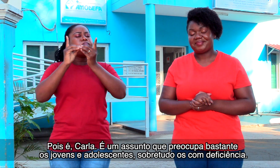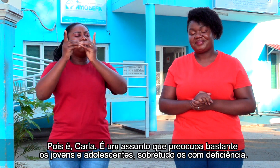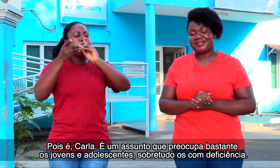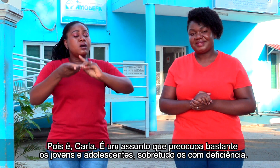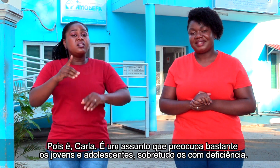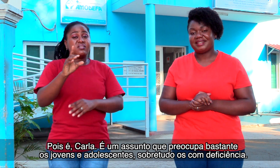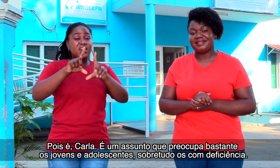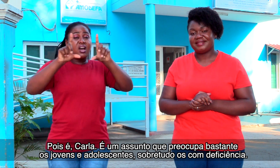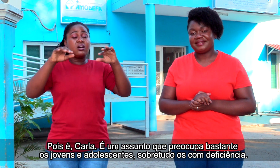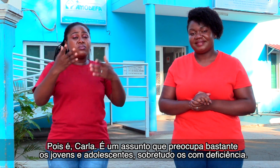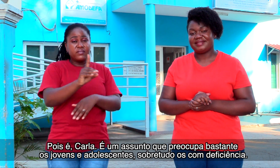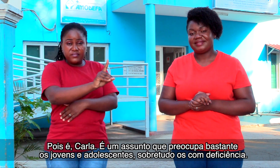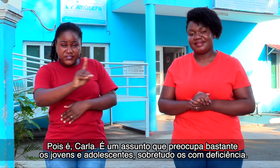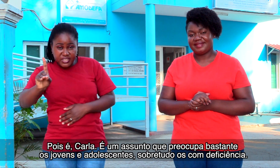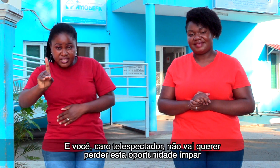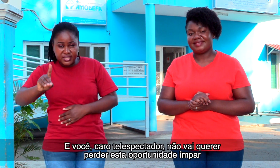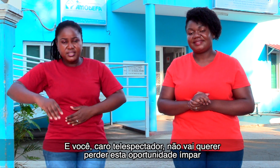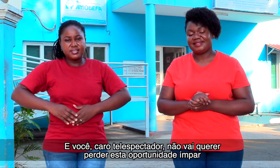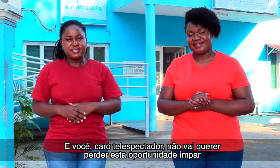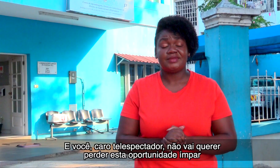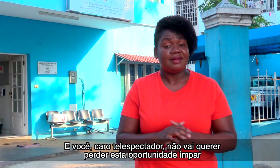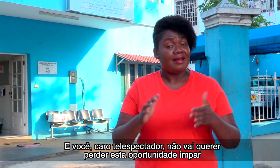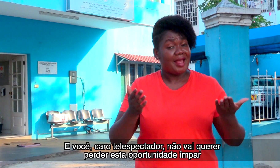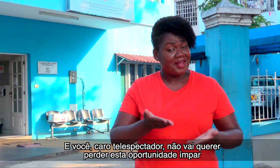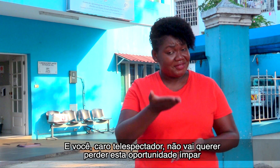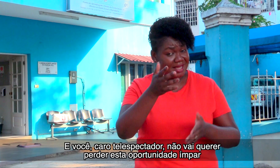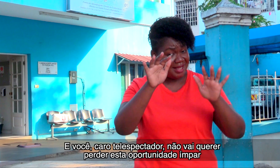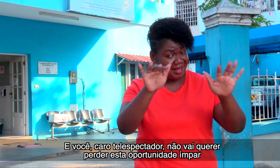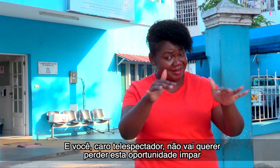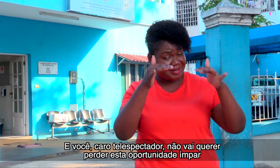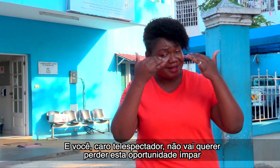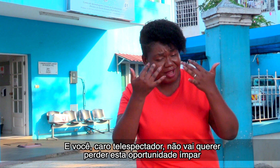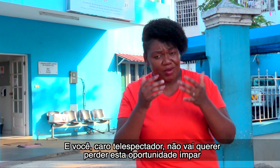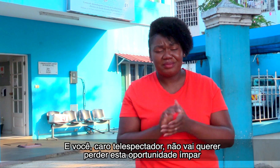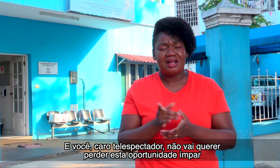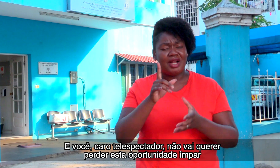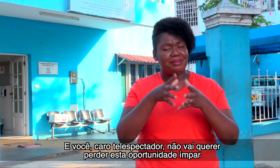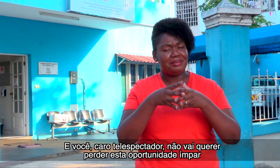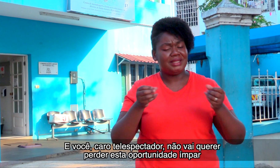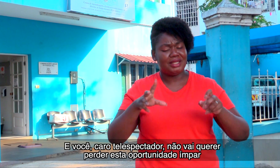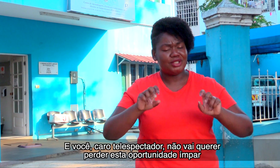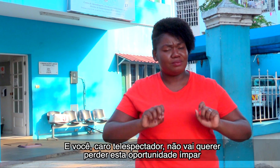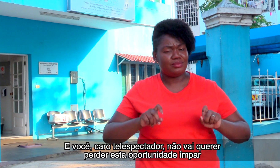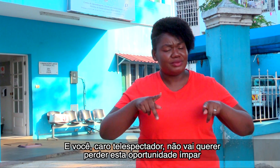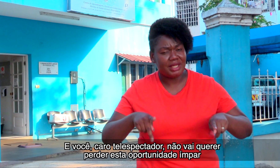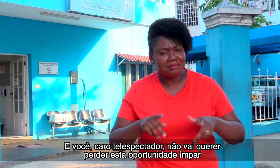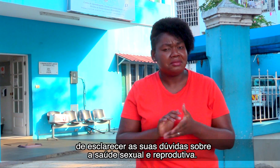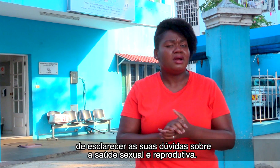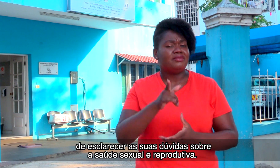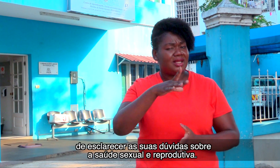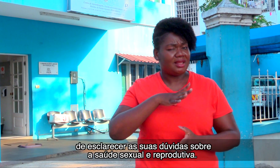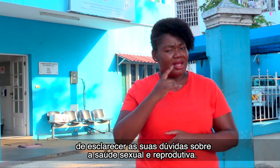adolescentes, sobretudo os com deficiência. E você, caro telespectador, não vai querer perder esta oportunidade e, em